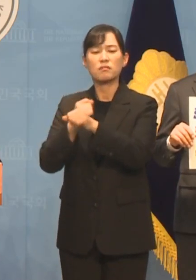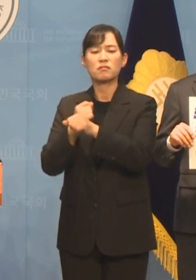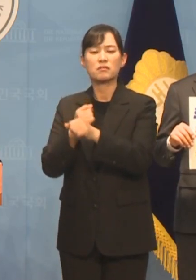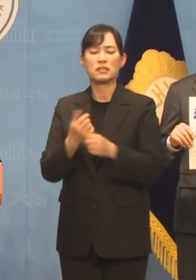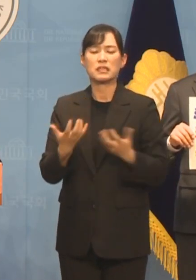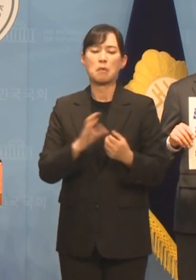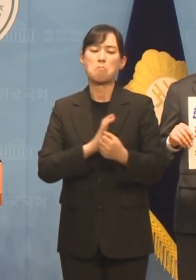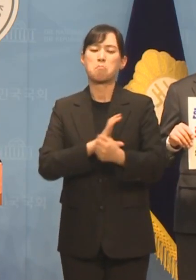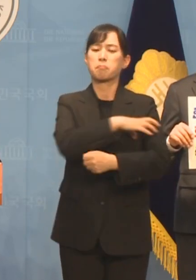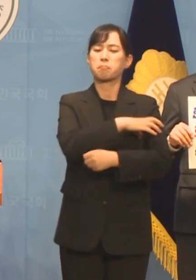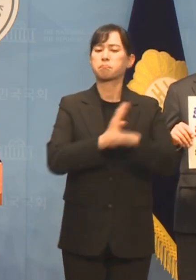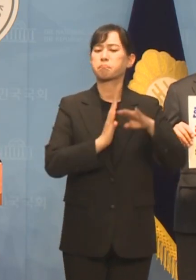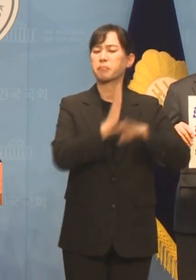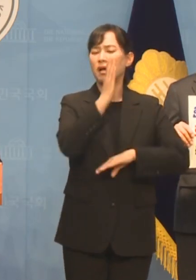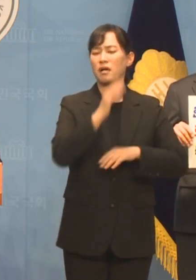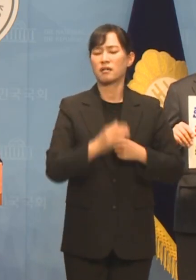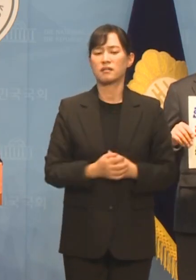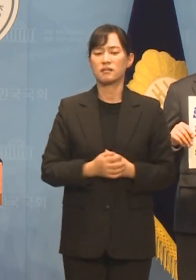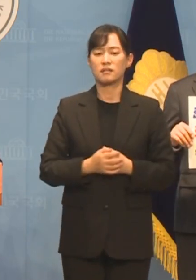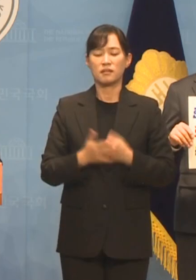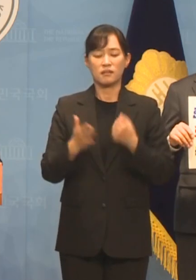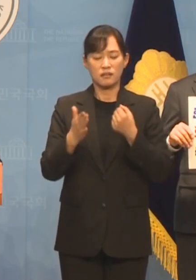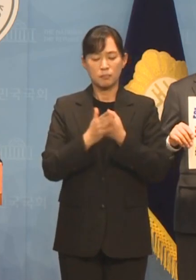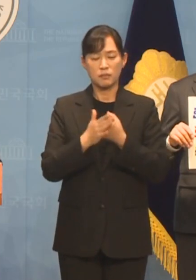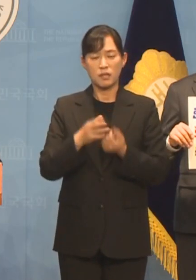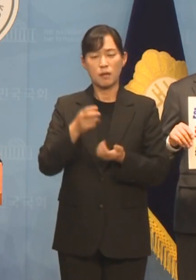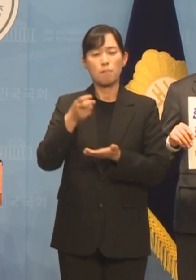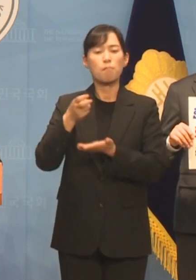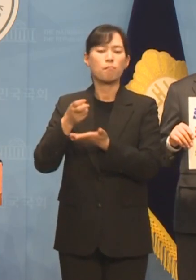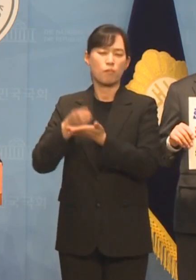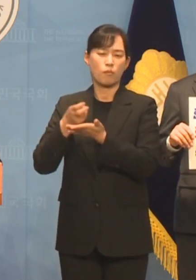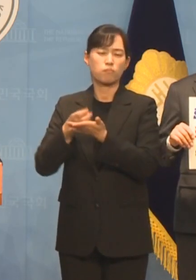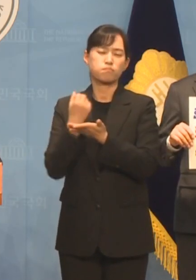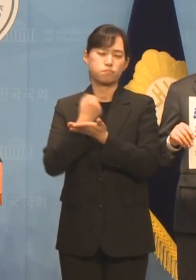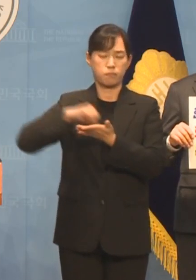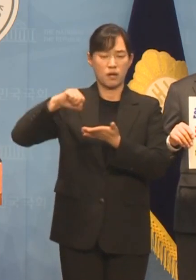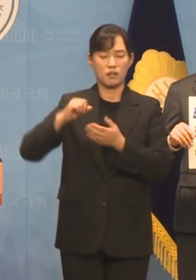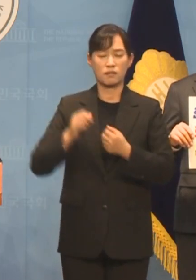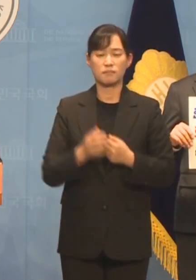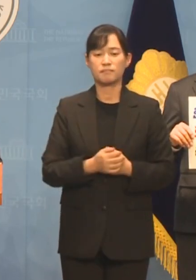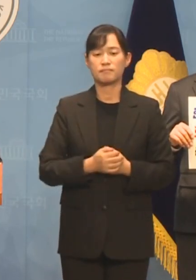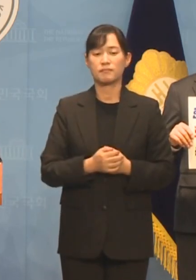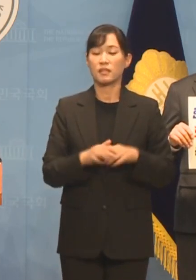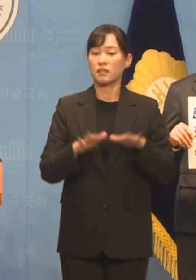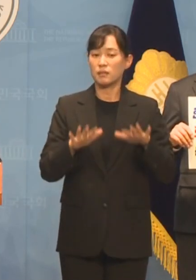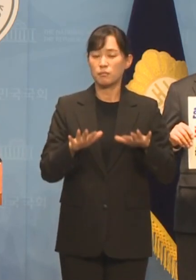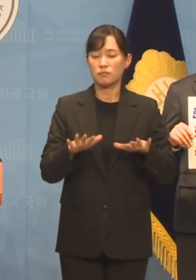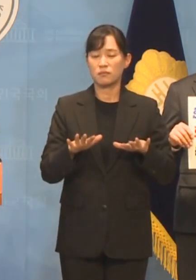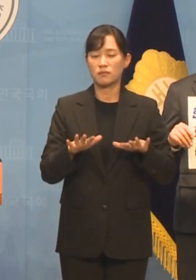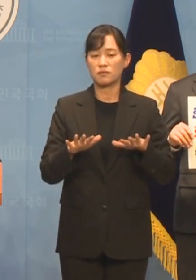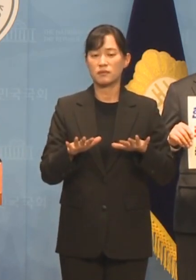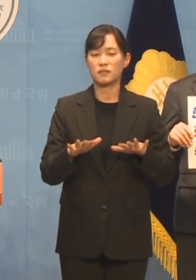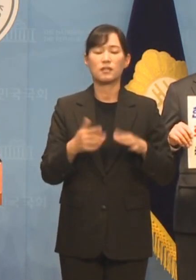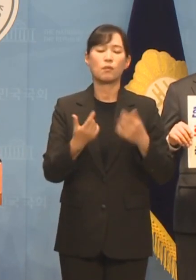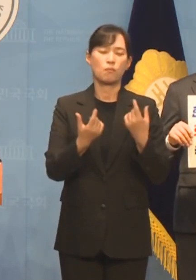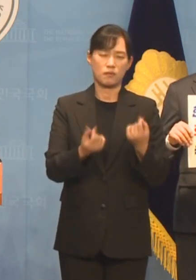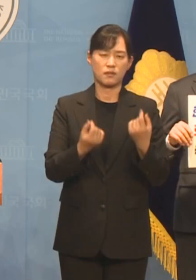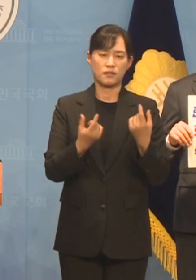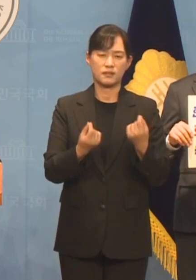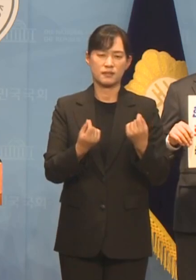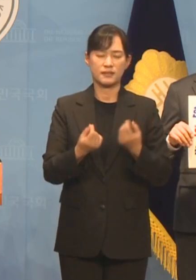범위를 벗어나는 것이기 때문에 헌법을 위반하는 겁니다. 그래서 이번에